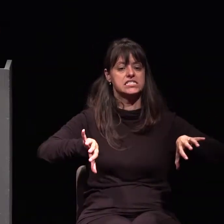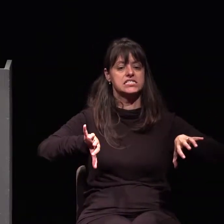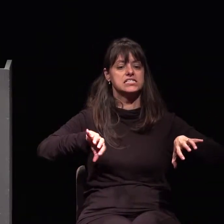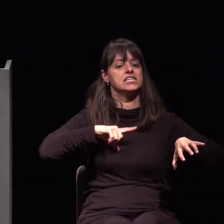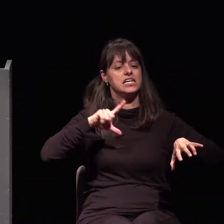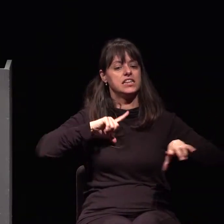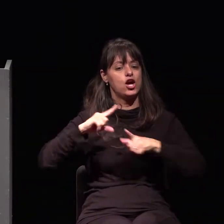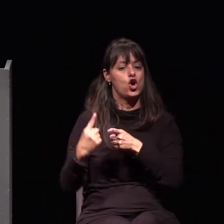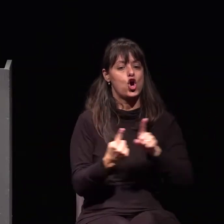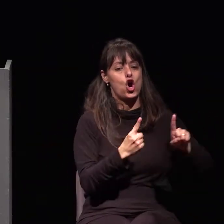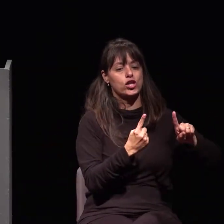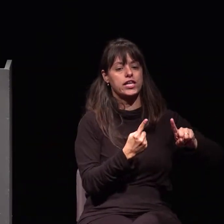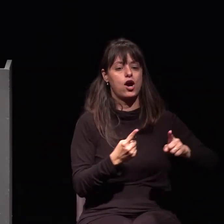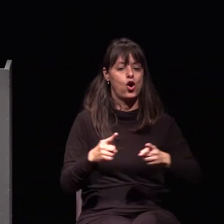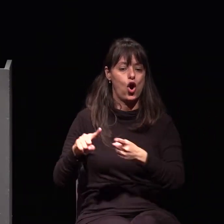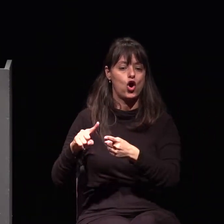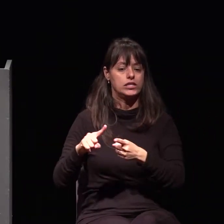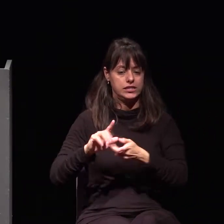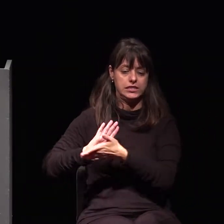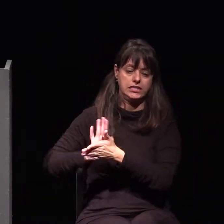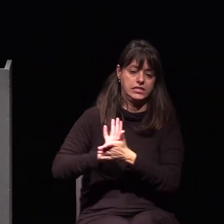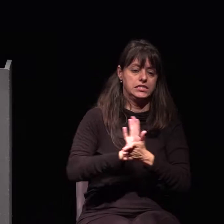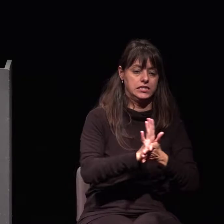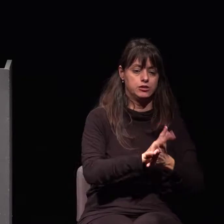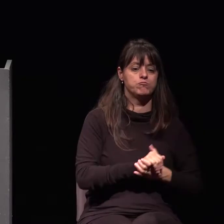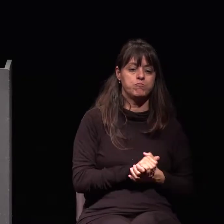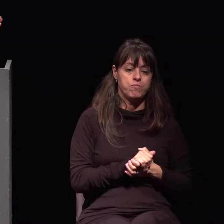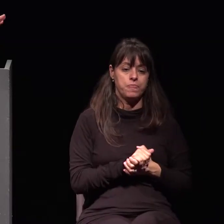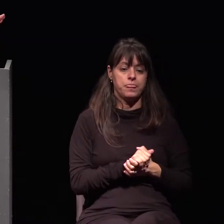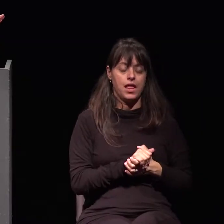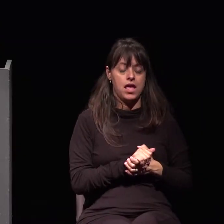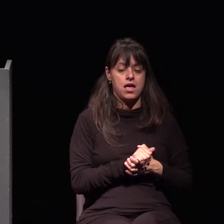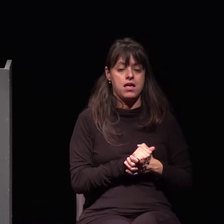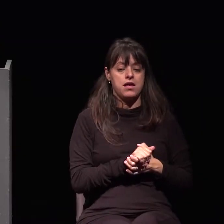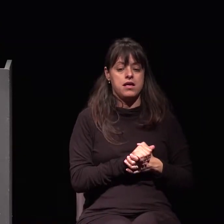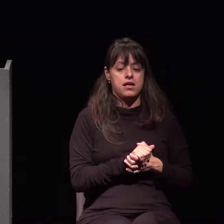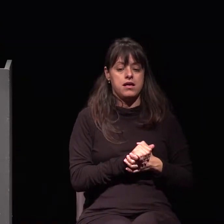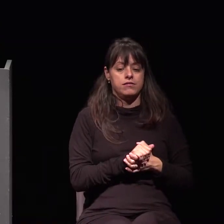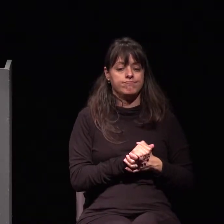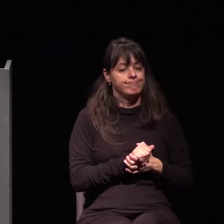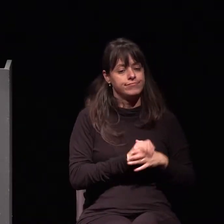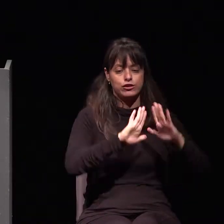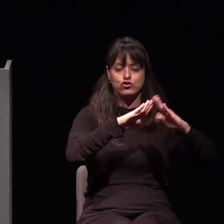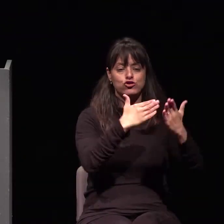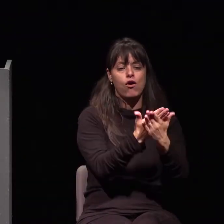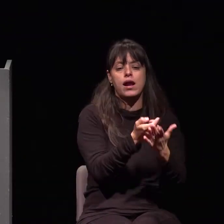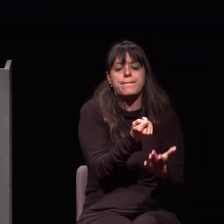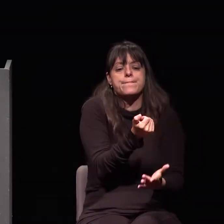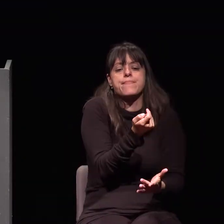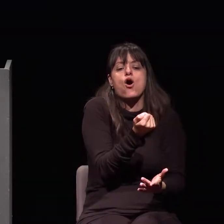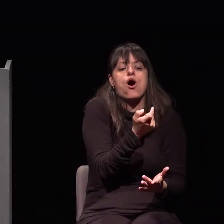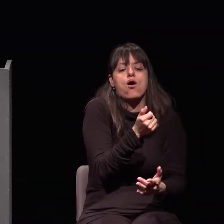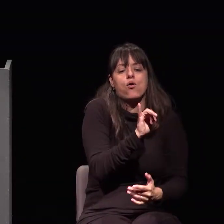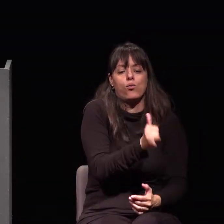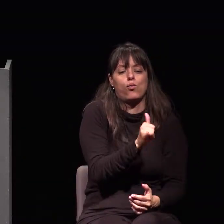racismo, que muito pouco se fala, principalmente nas escolas. A gente não vê isso sendo falado.